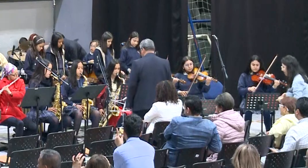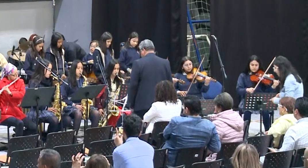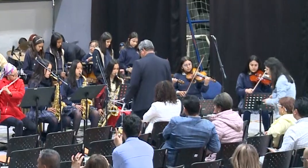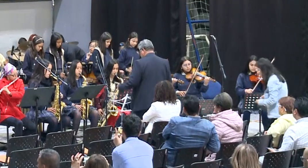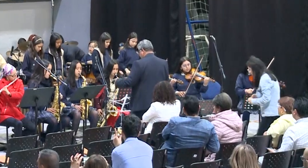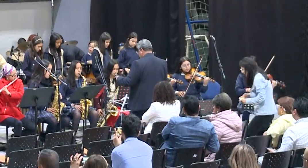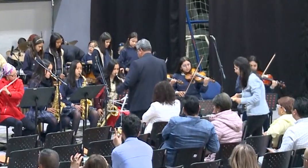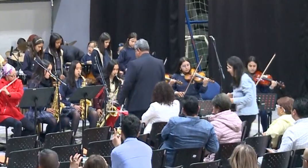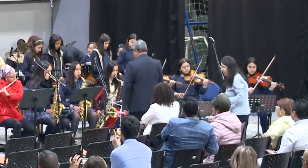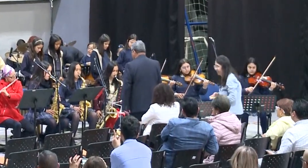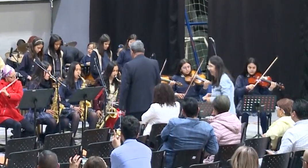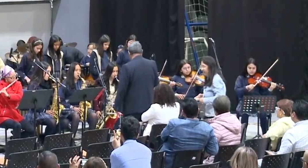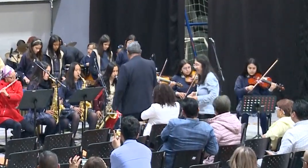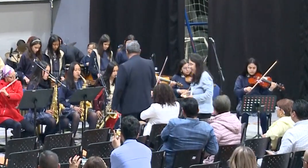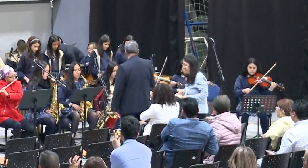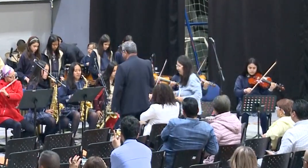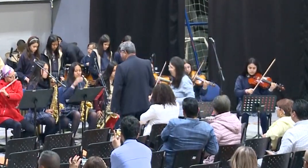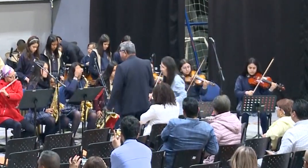o no